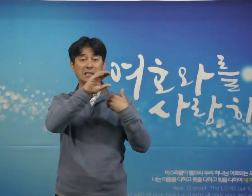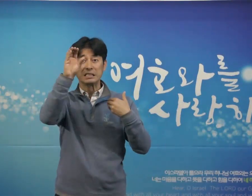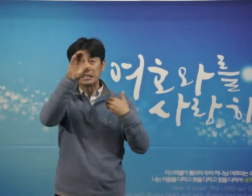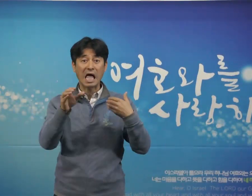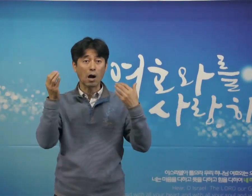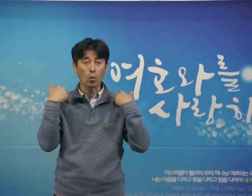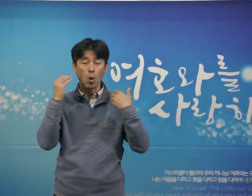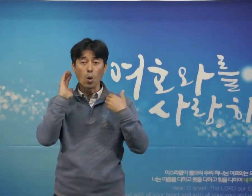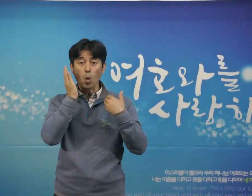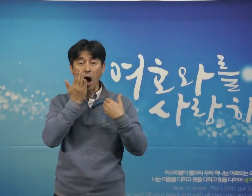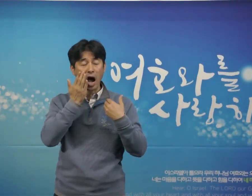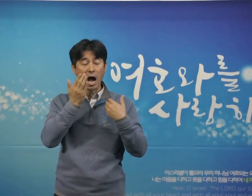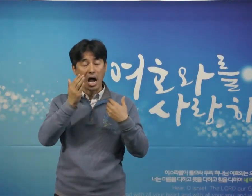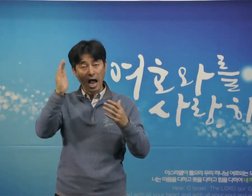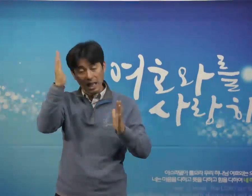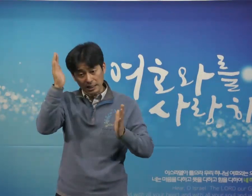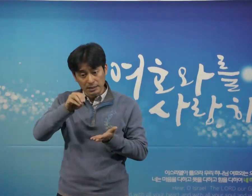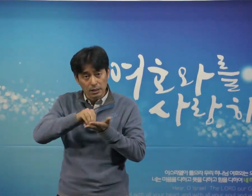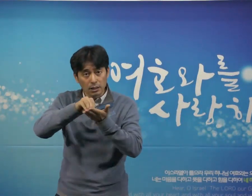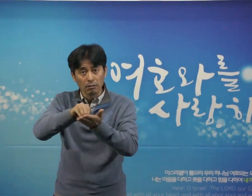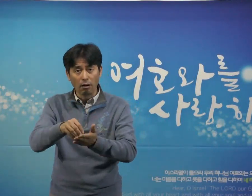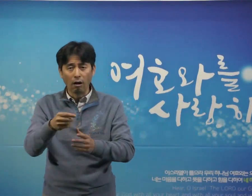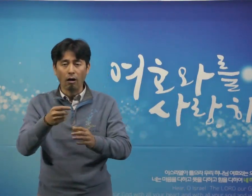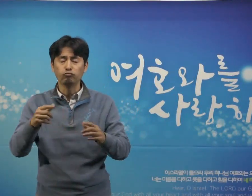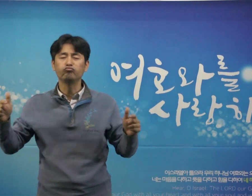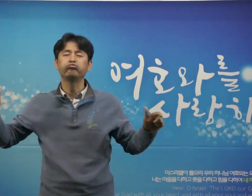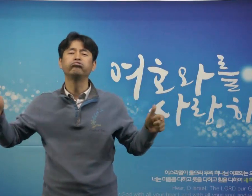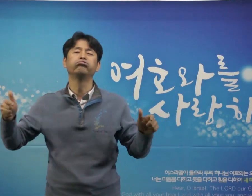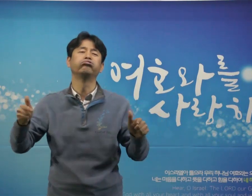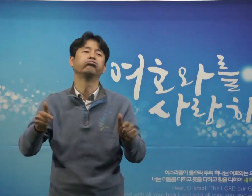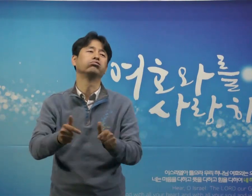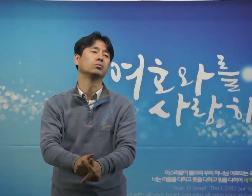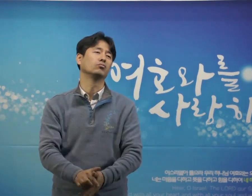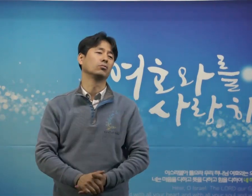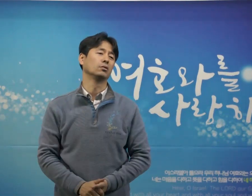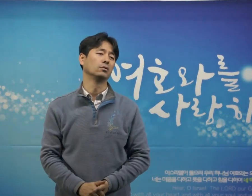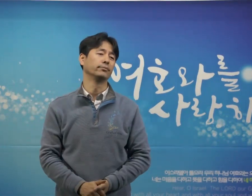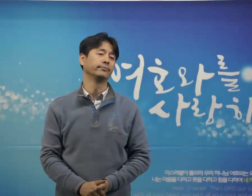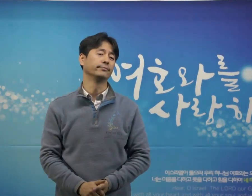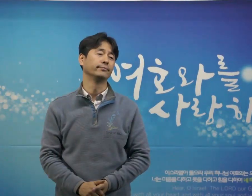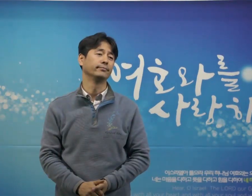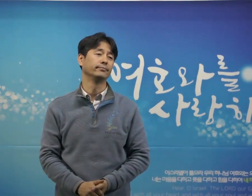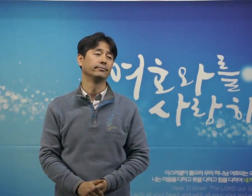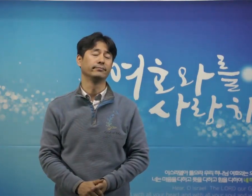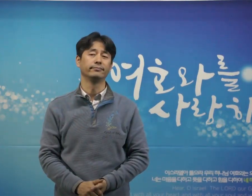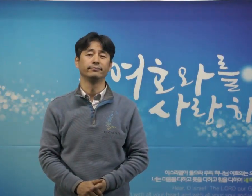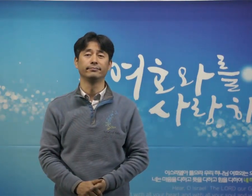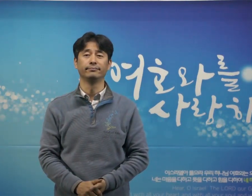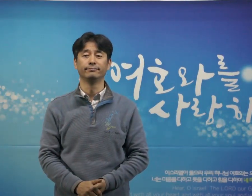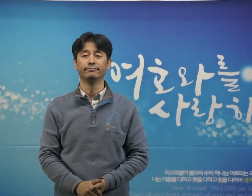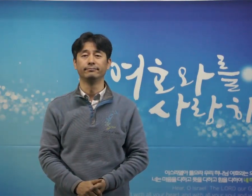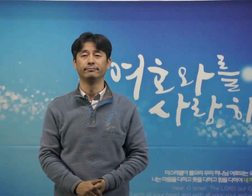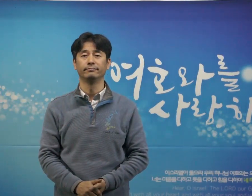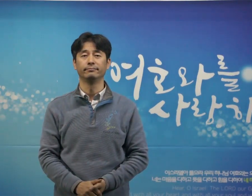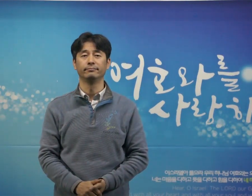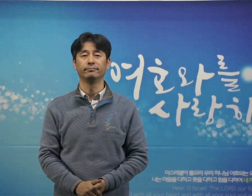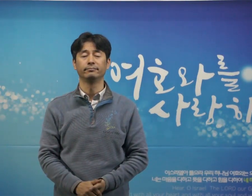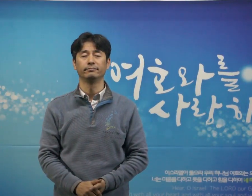또한 신학교에서 농인들 학생들이 입학하는 학생들이 많이 줄어든 상태죠.